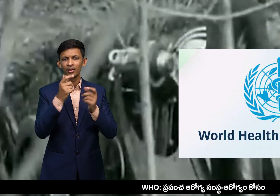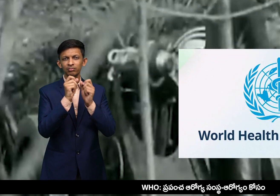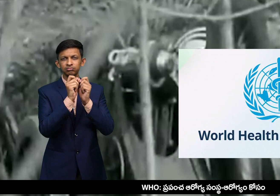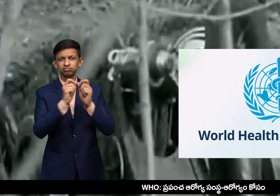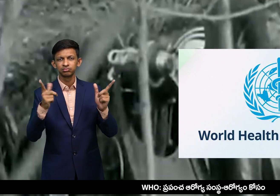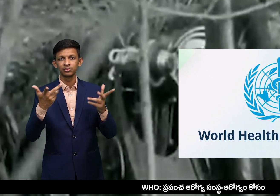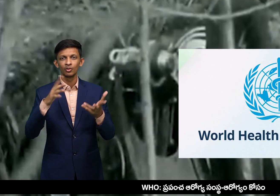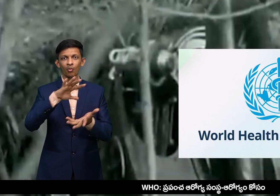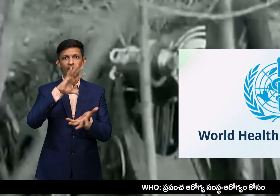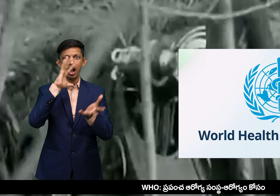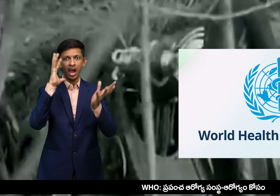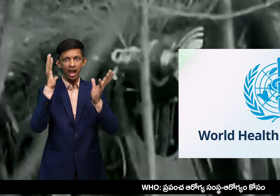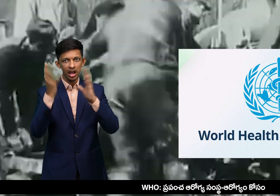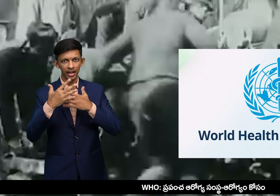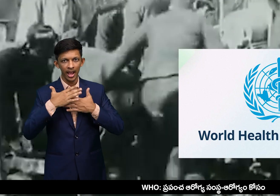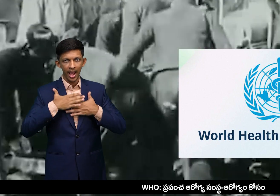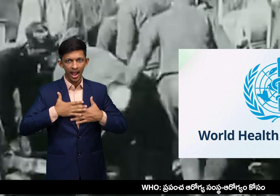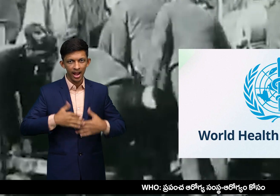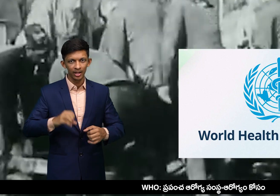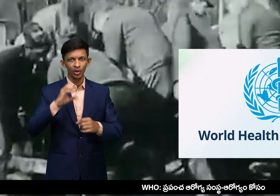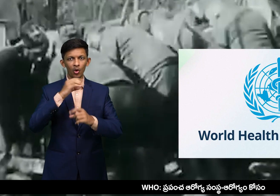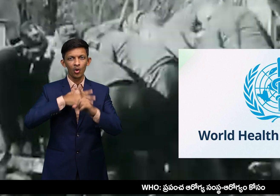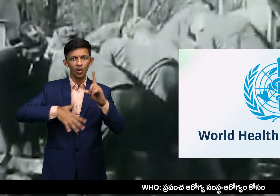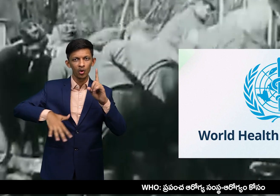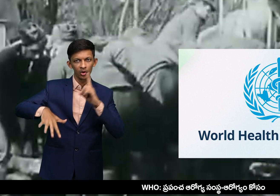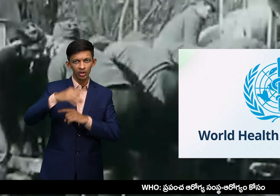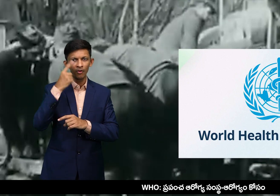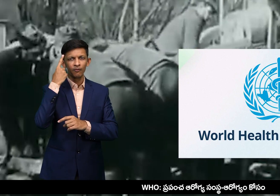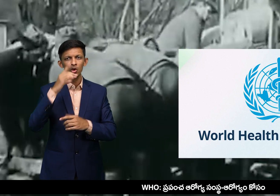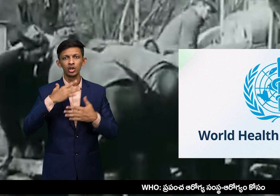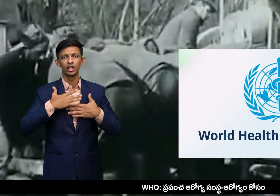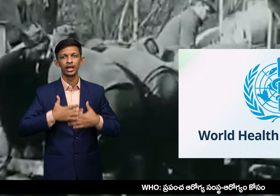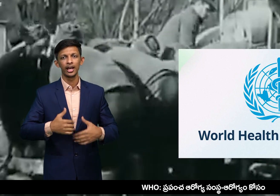WHO ప్రపంచ ఆరోగ్య సంస్థ ఆరోగ్యం కోసం.